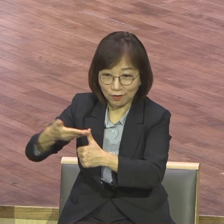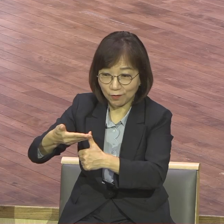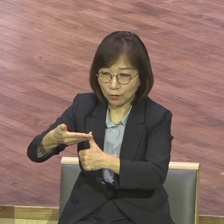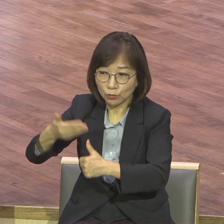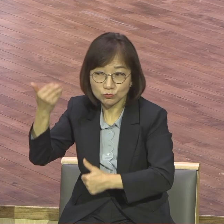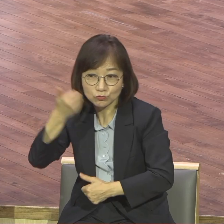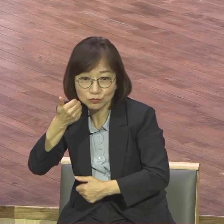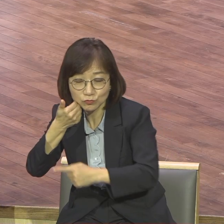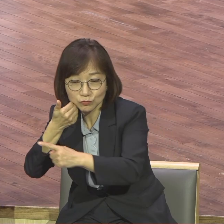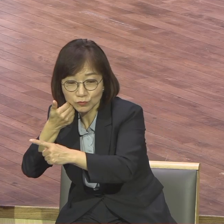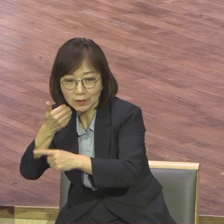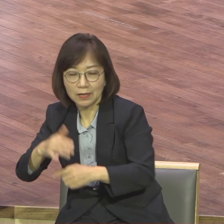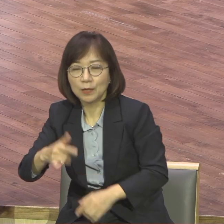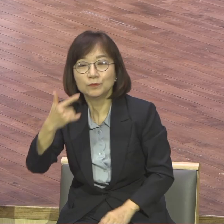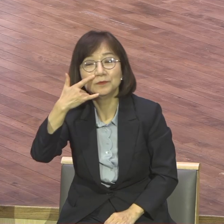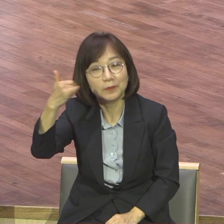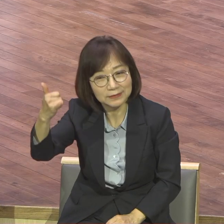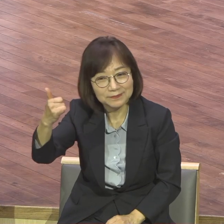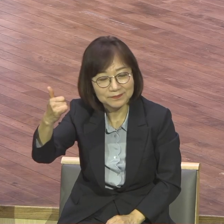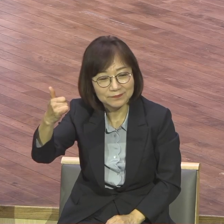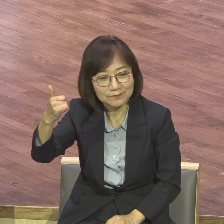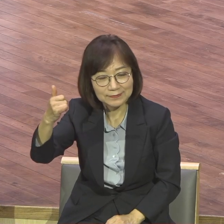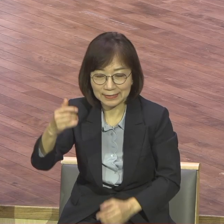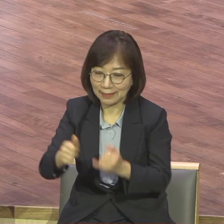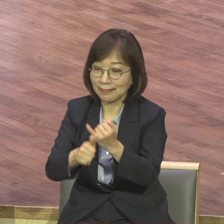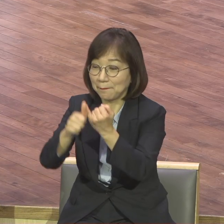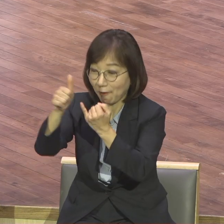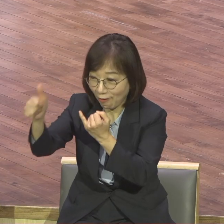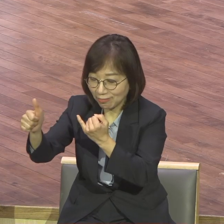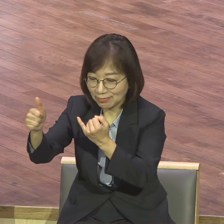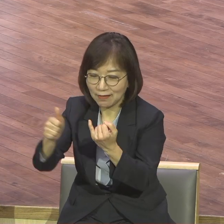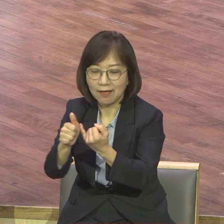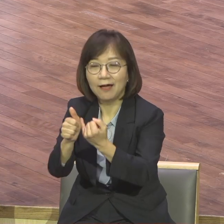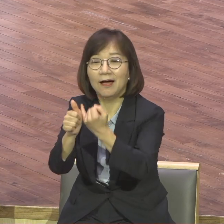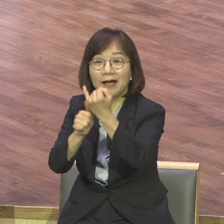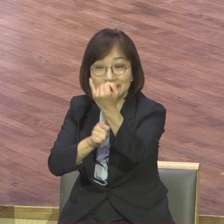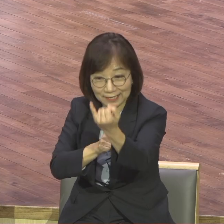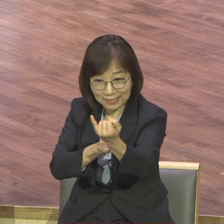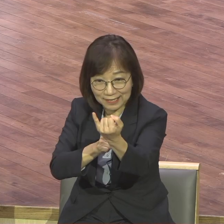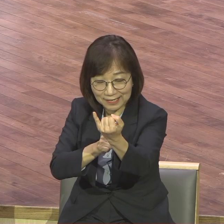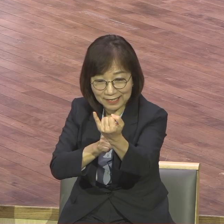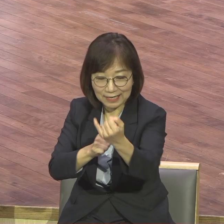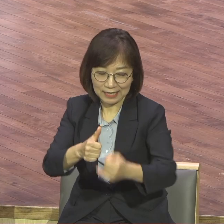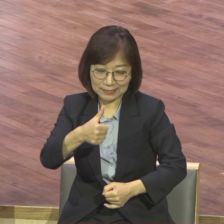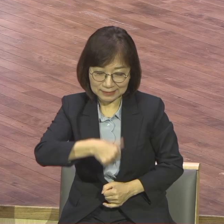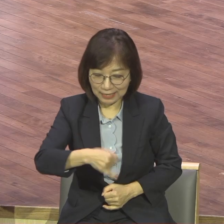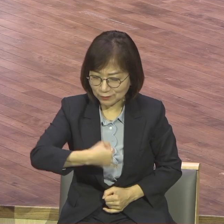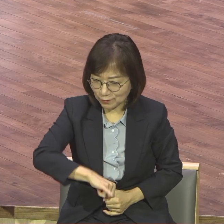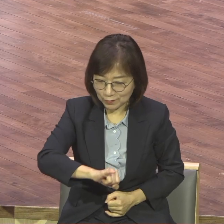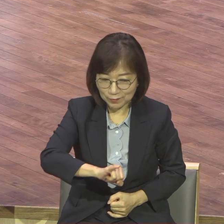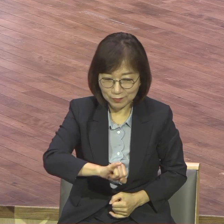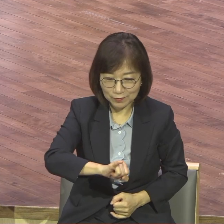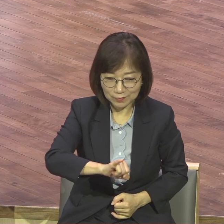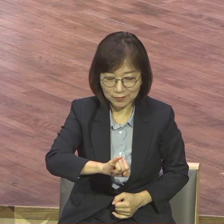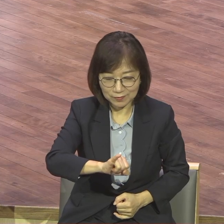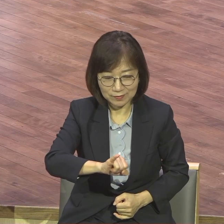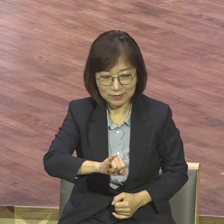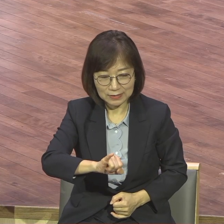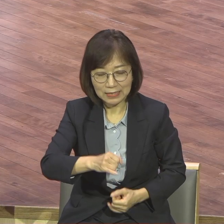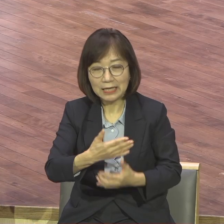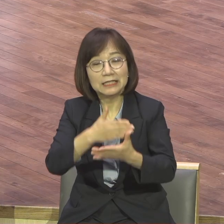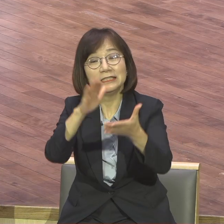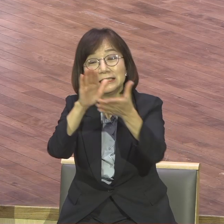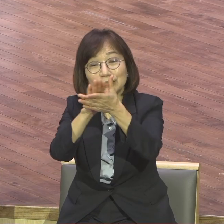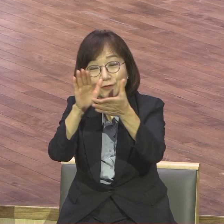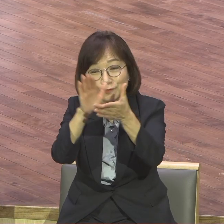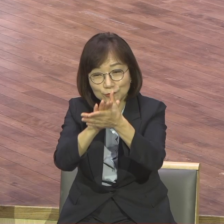누군가가 누구냐? 부모님이 될 수 있고 남편이 될 수 있고 아내가 될 수 있고 또 자녀가 될 수 있고 또